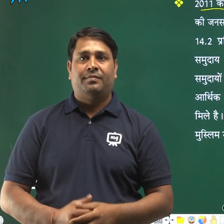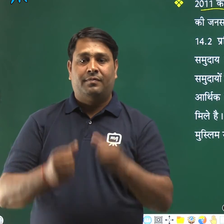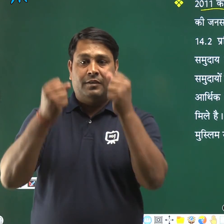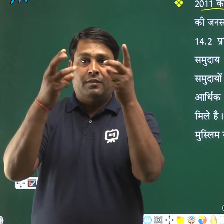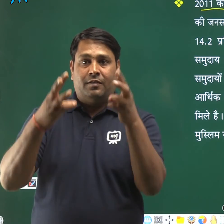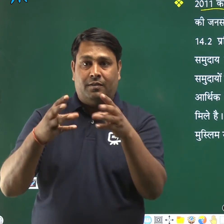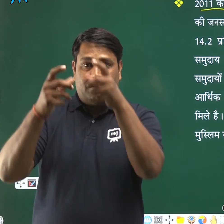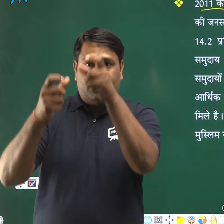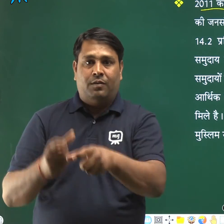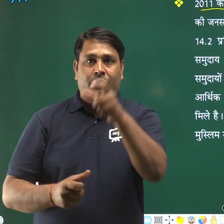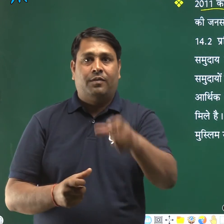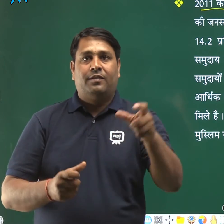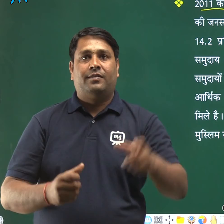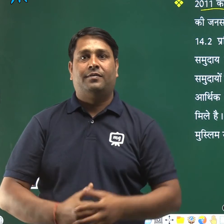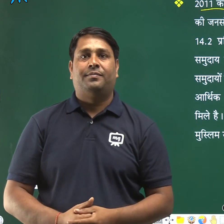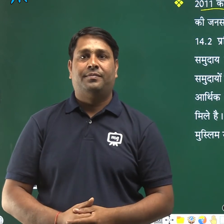जनगणना के